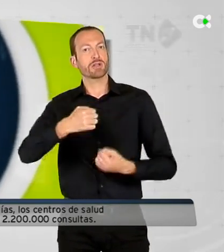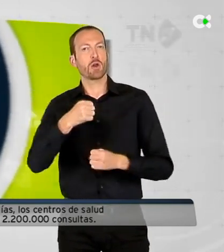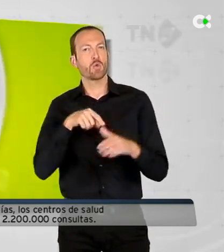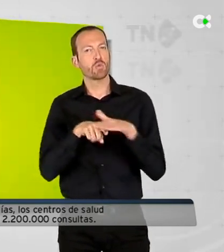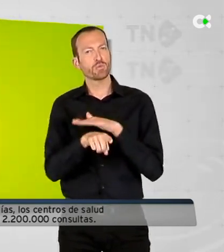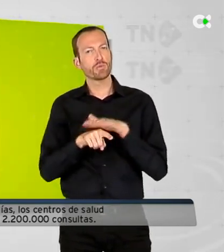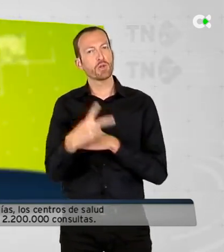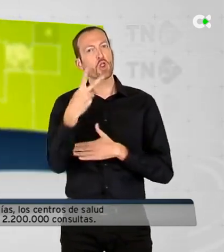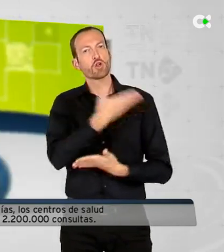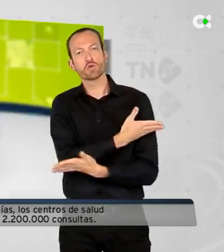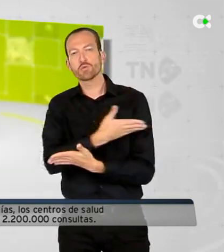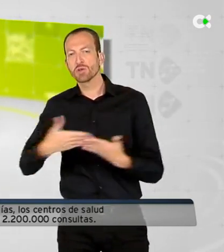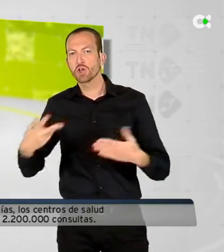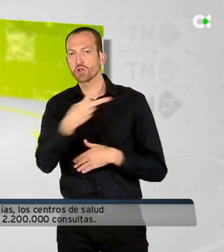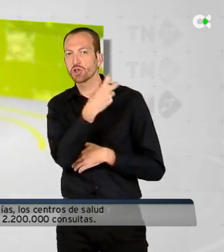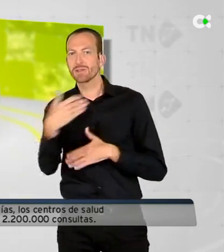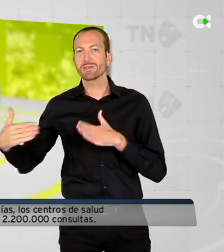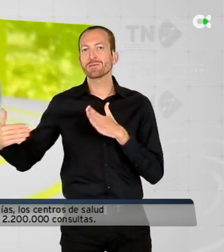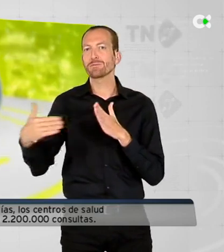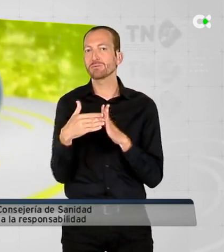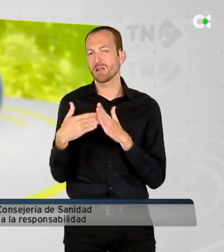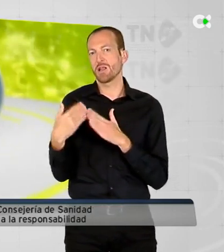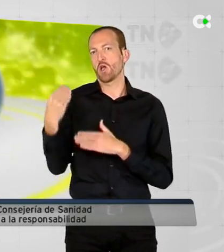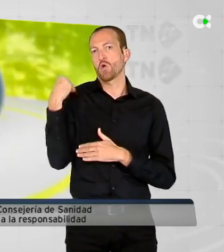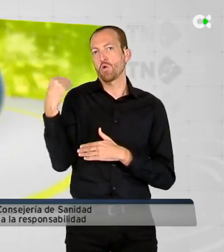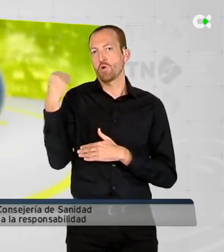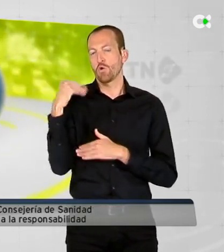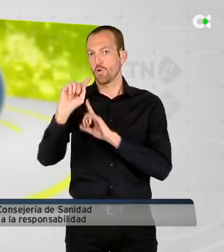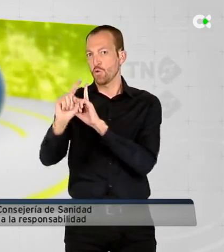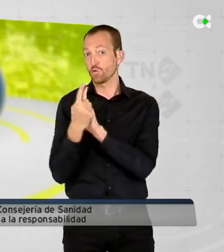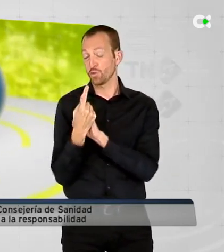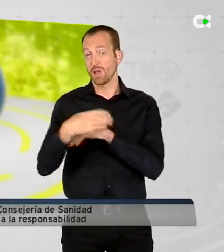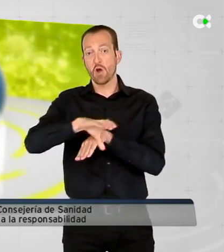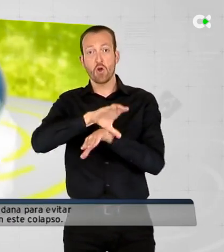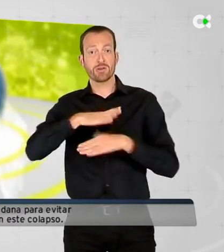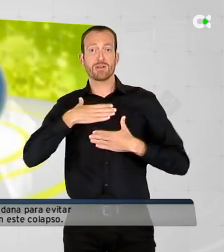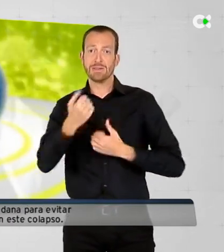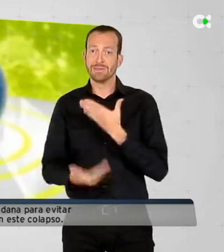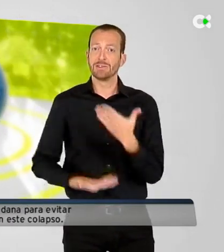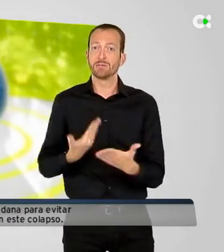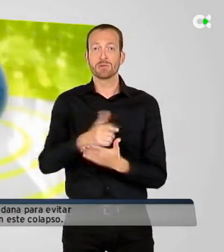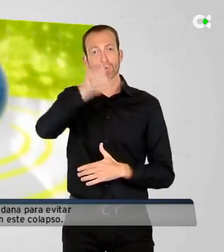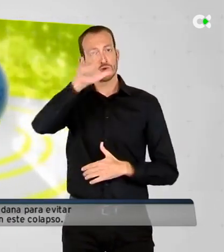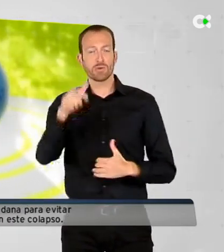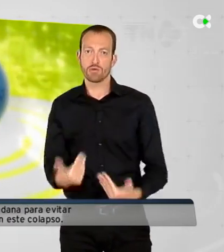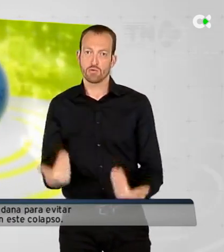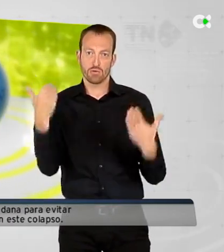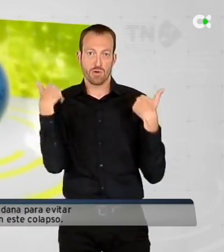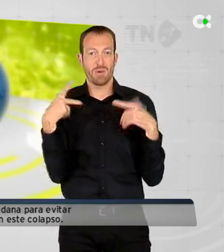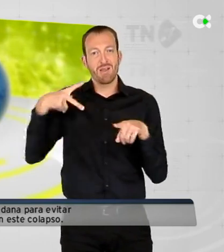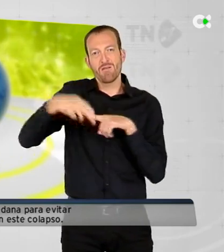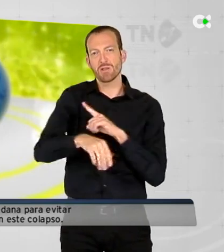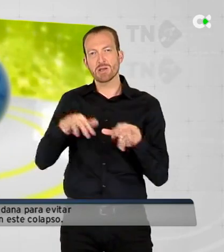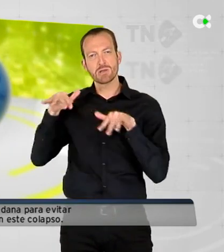2.200.000 consultas desde la consejería de sanidad se apela a la responsabilidad ciudadana para evitar este